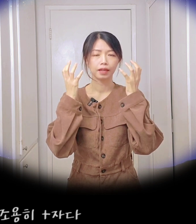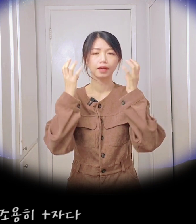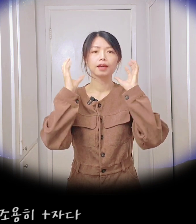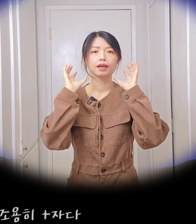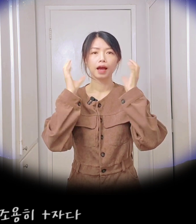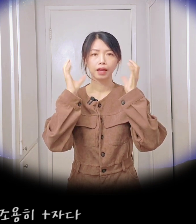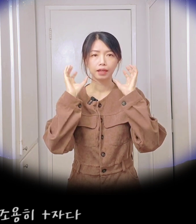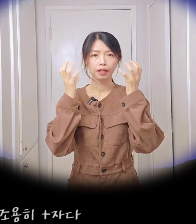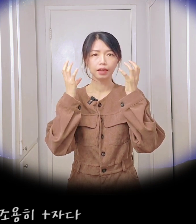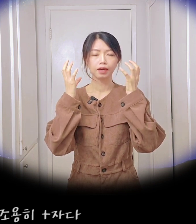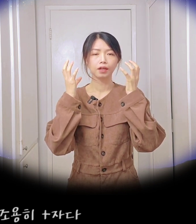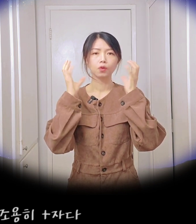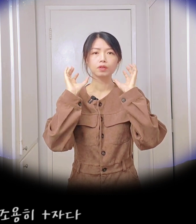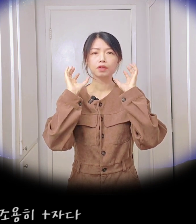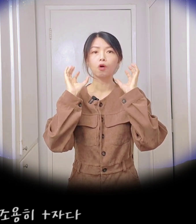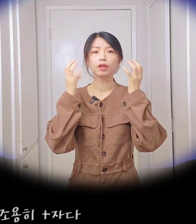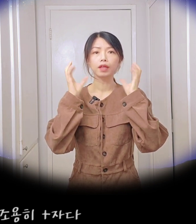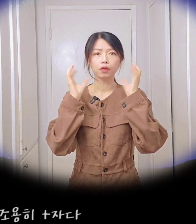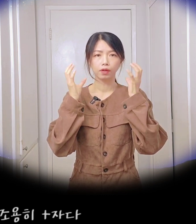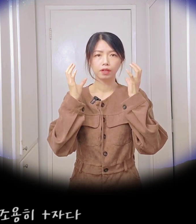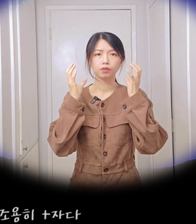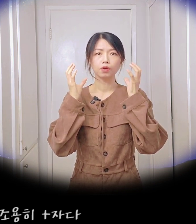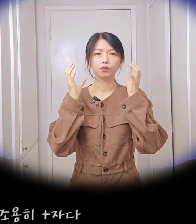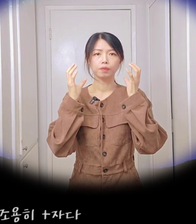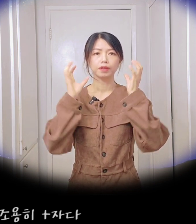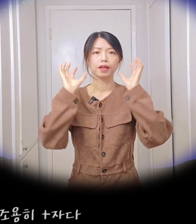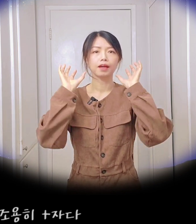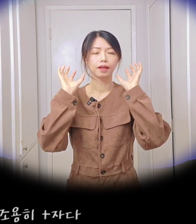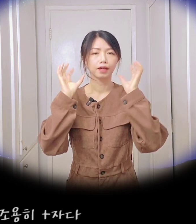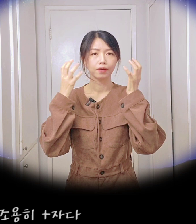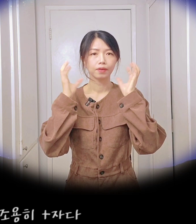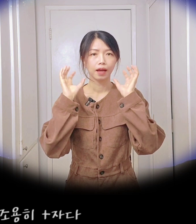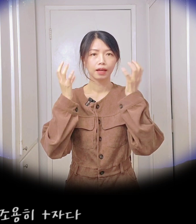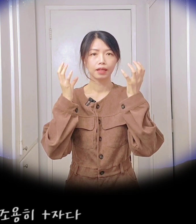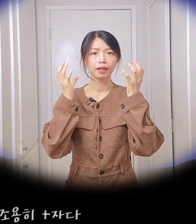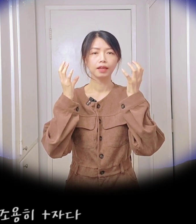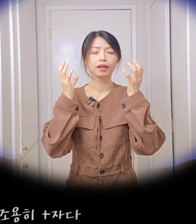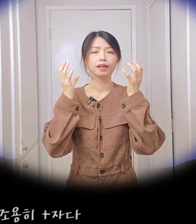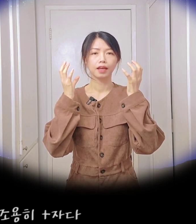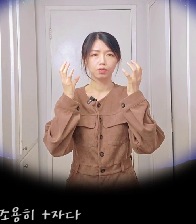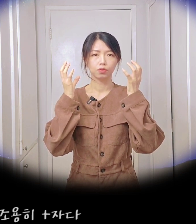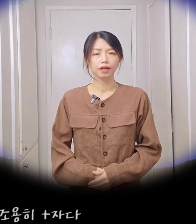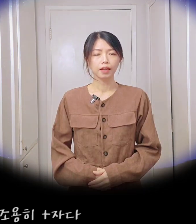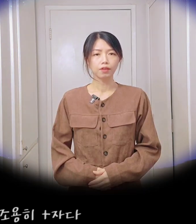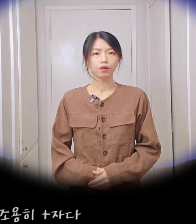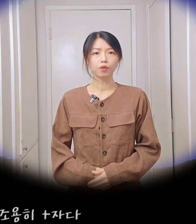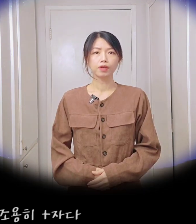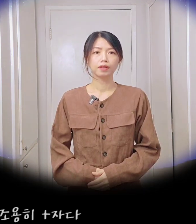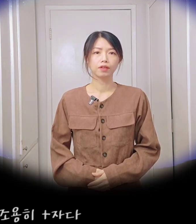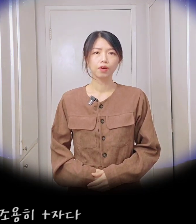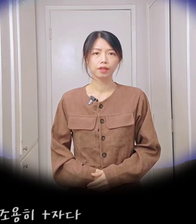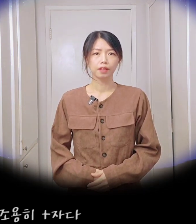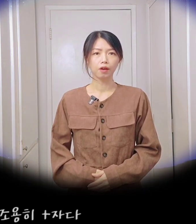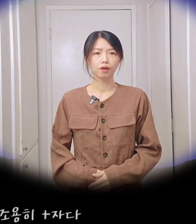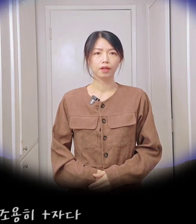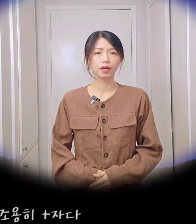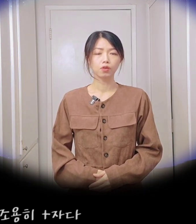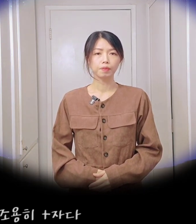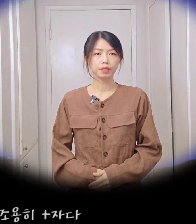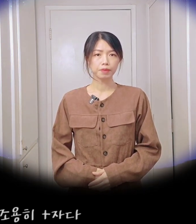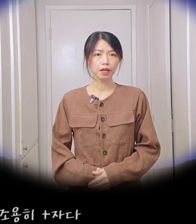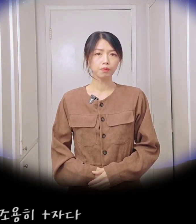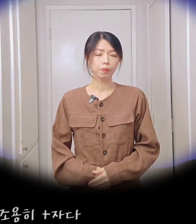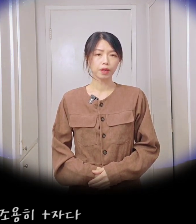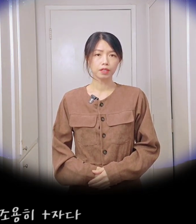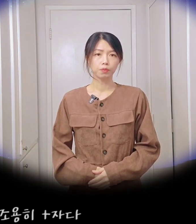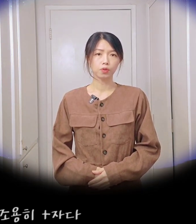아기, 아이 혹은 어리다라고 한 뜻의 수어도 됩니다. 아기, 예수. 예수라고 한 뜻의 수어는요.